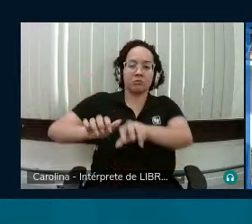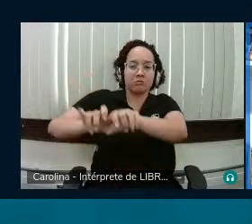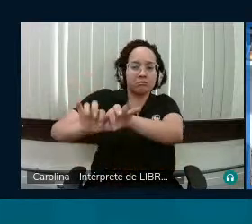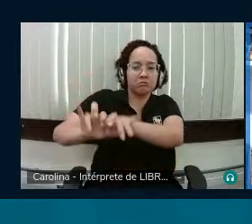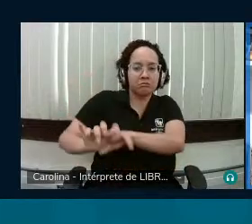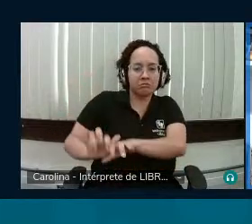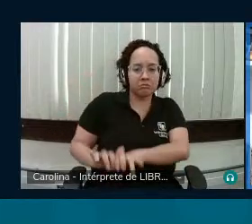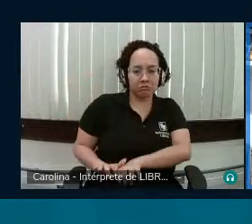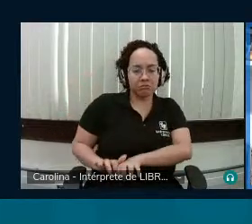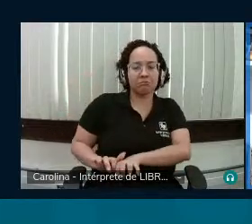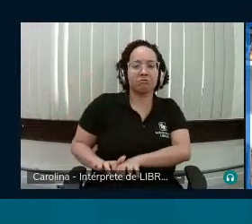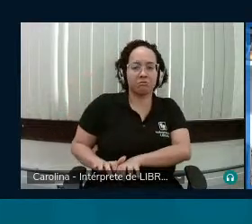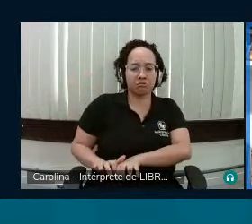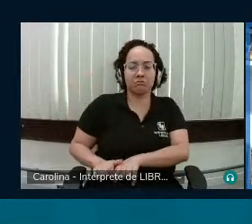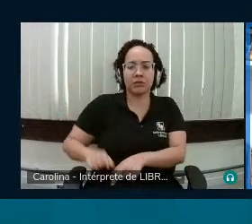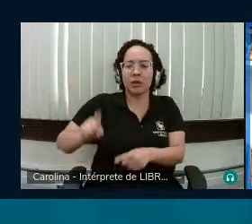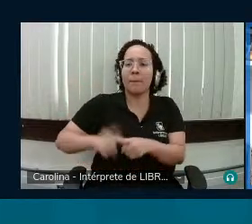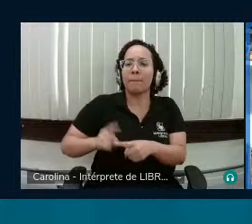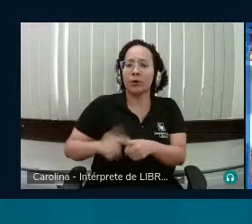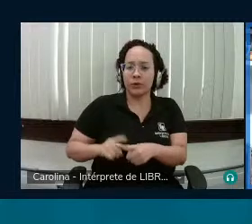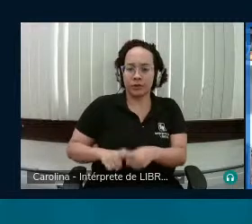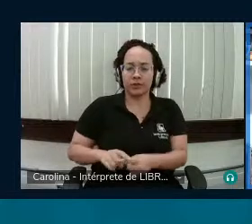motivos, né, que é